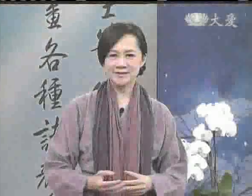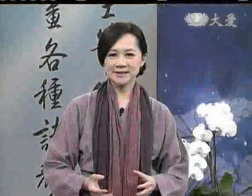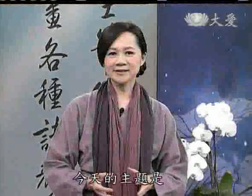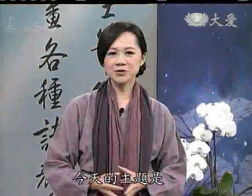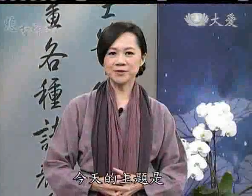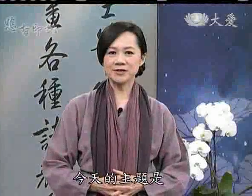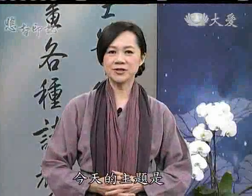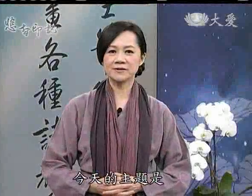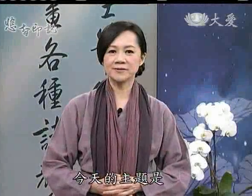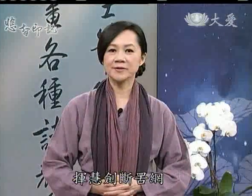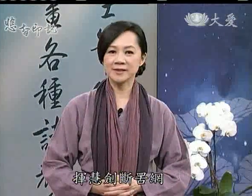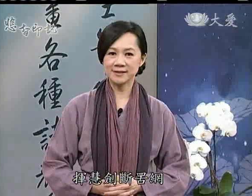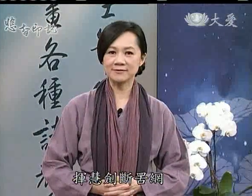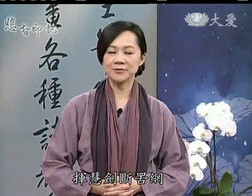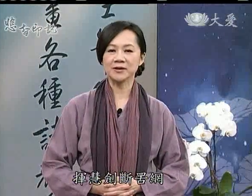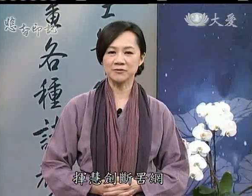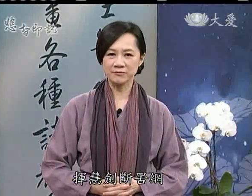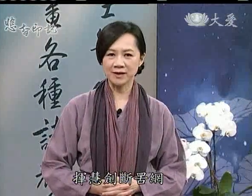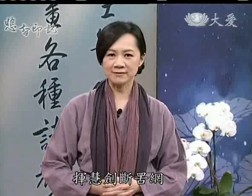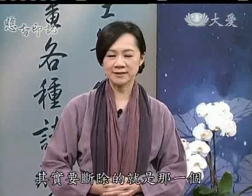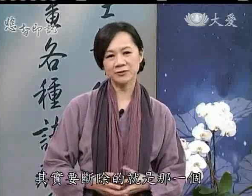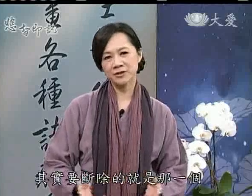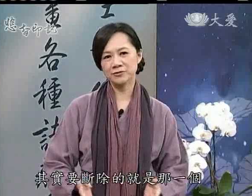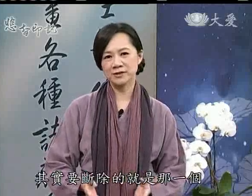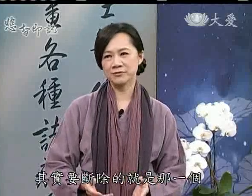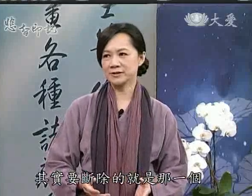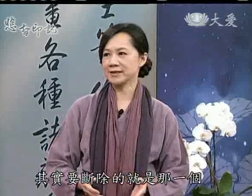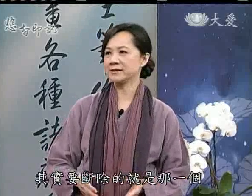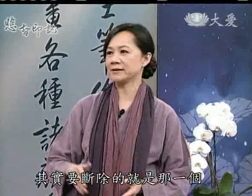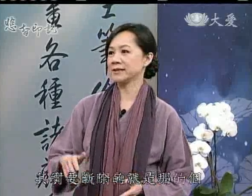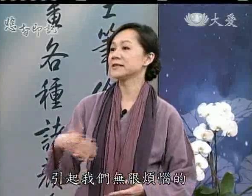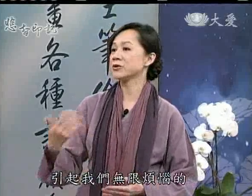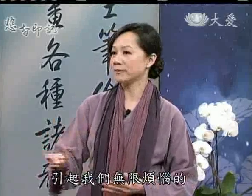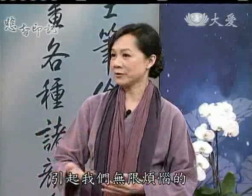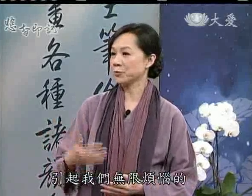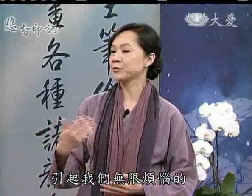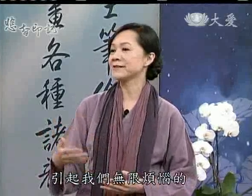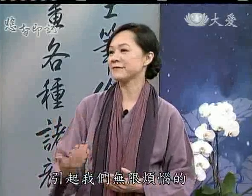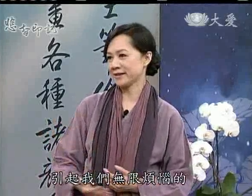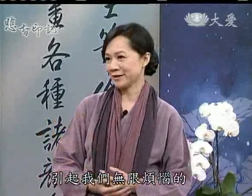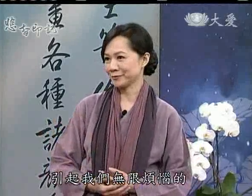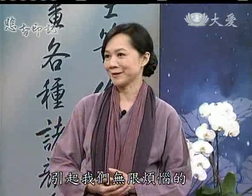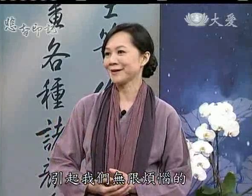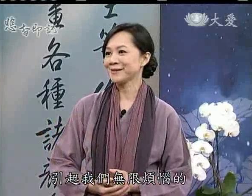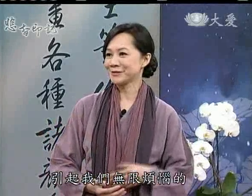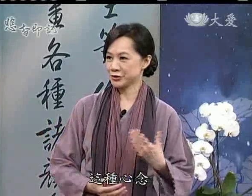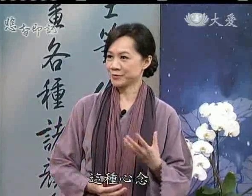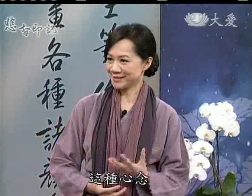今天的主题是挥慧剑断古网，其实要断除的就是那个引起我们无限烦恼的这种信